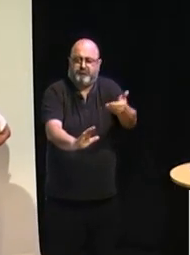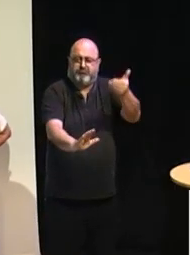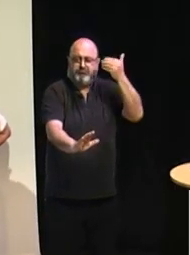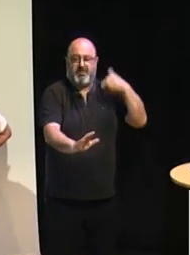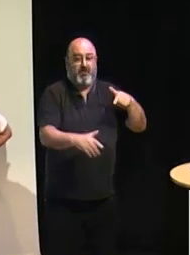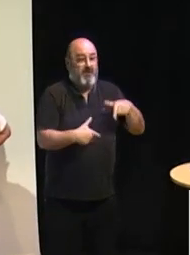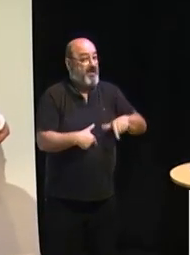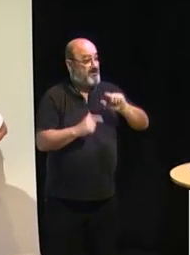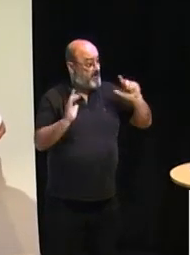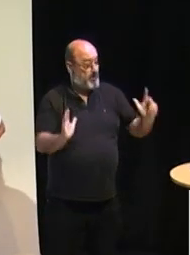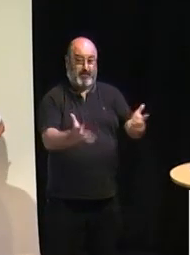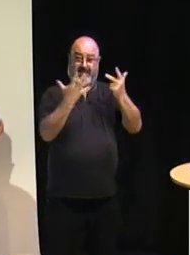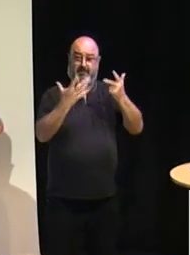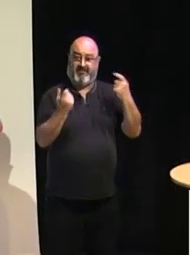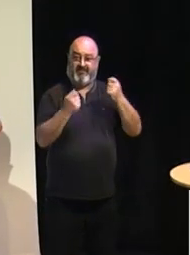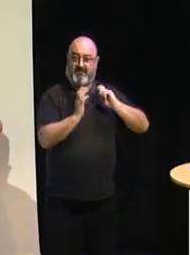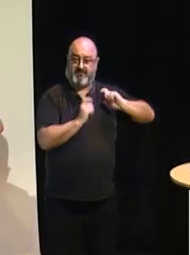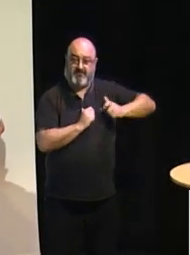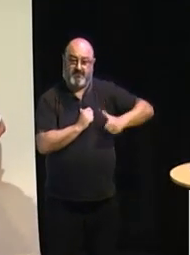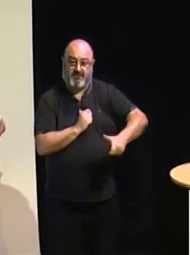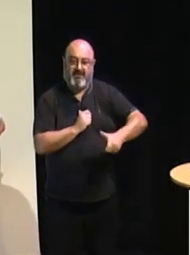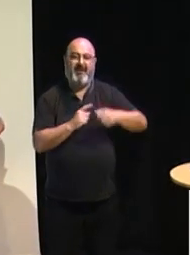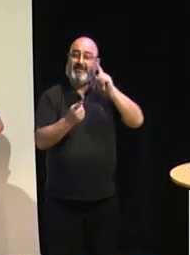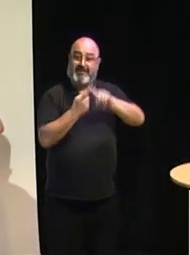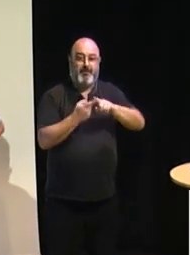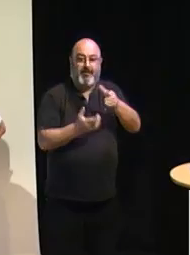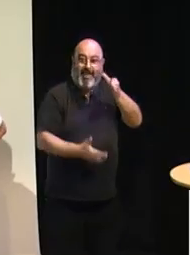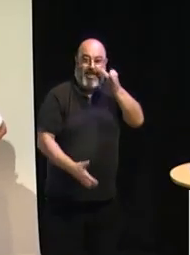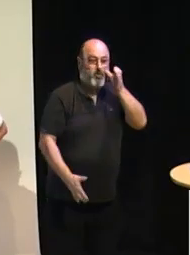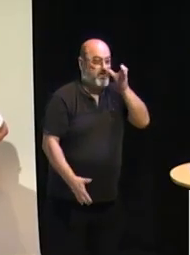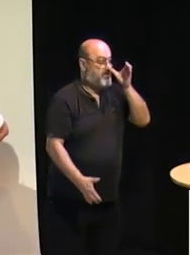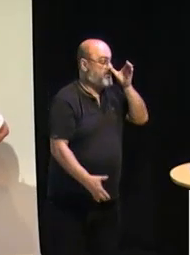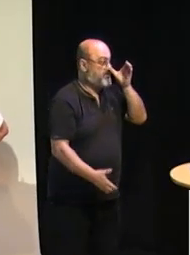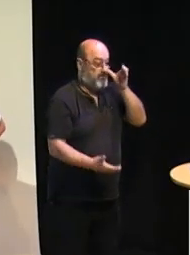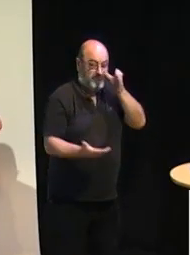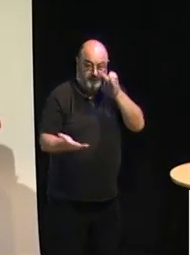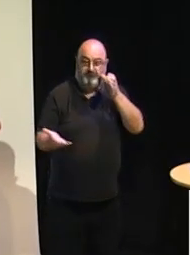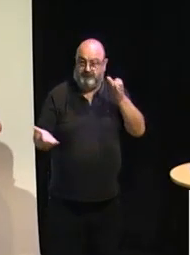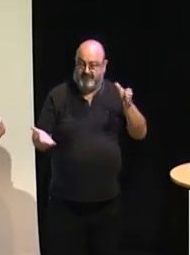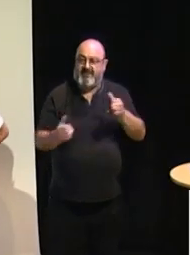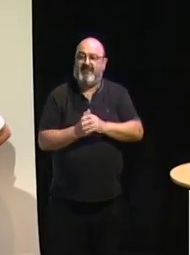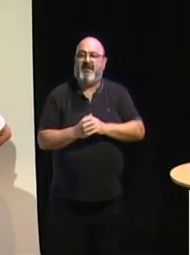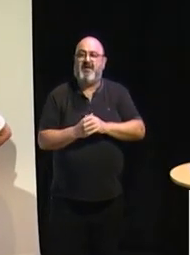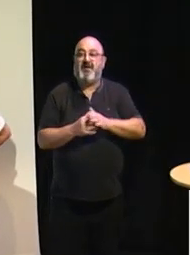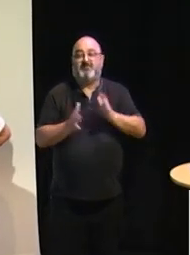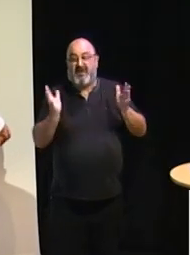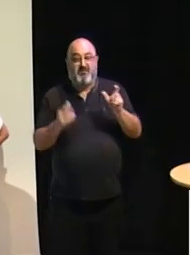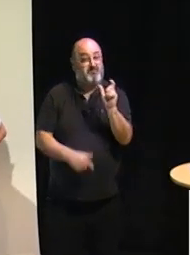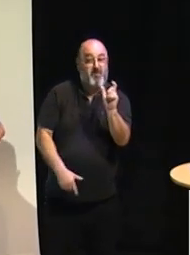année sa 8e édition sur la thématique à l'écoute. Alors, on n'est peut-être pas, peut-être que c'est de mauvais goût,